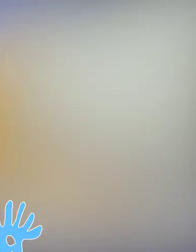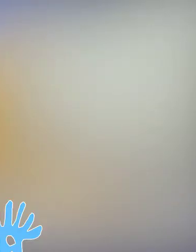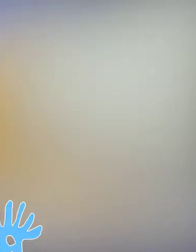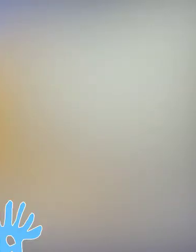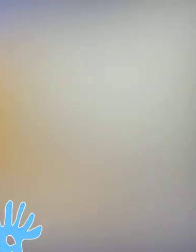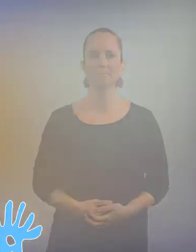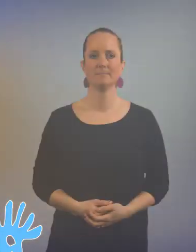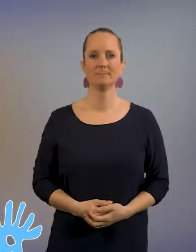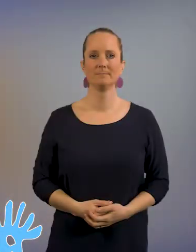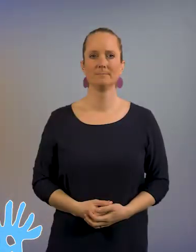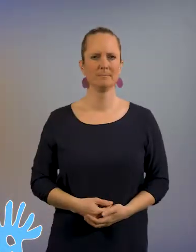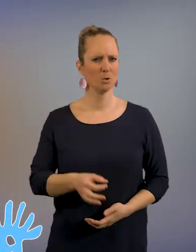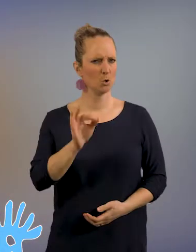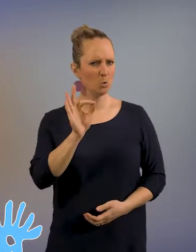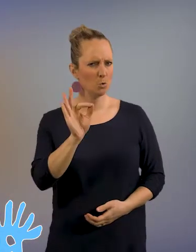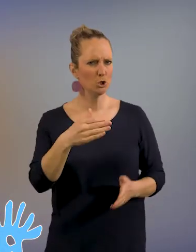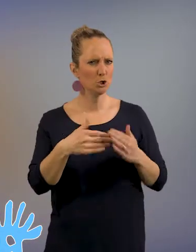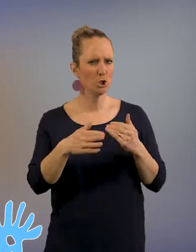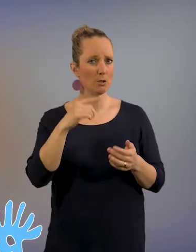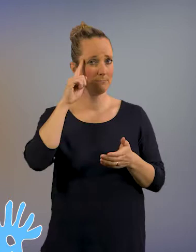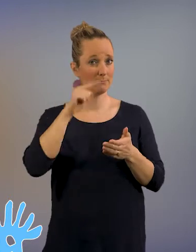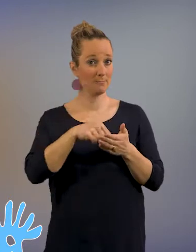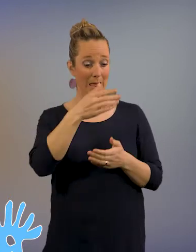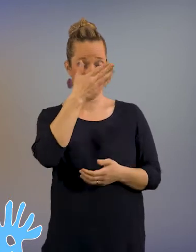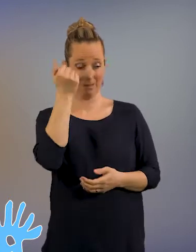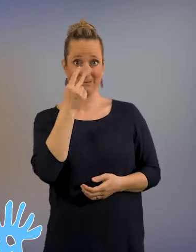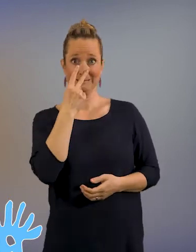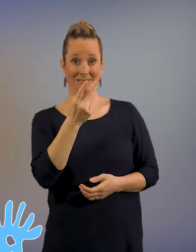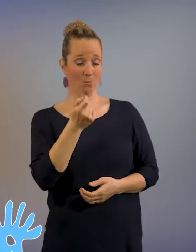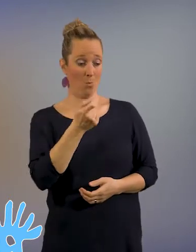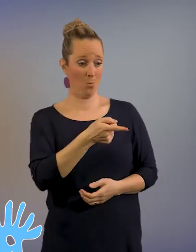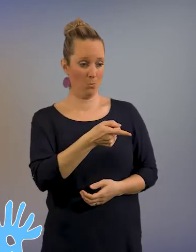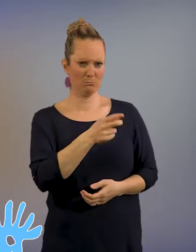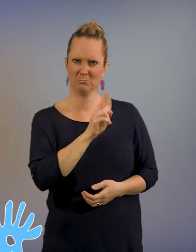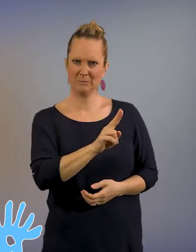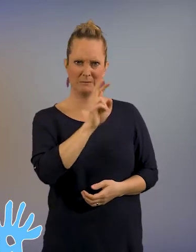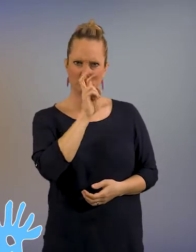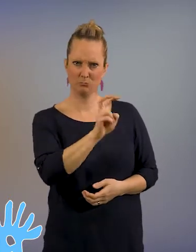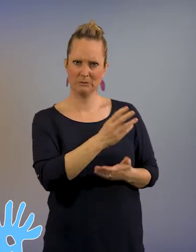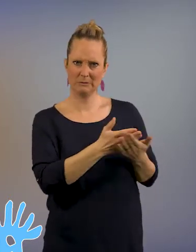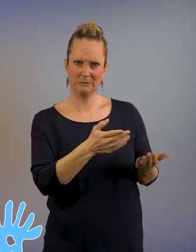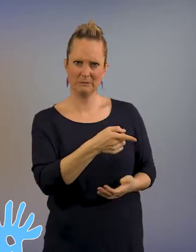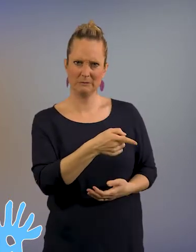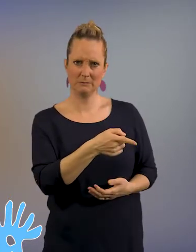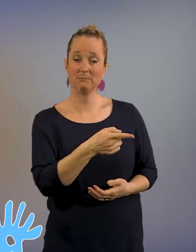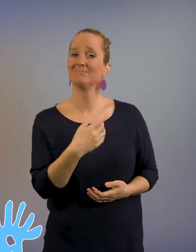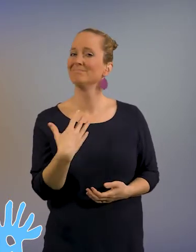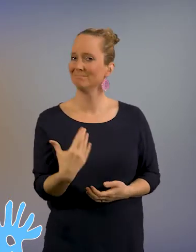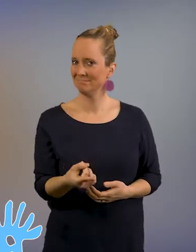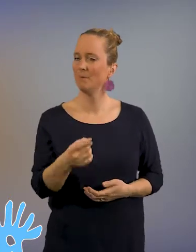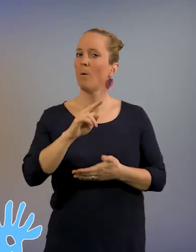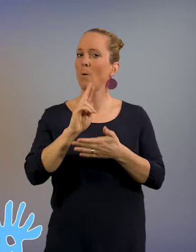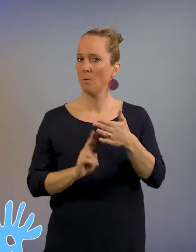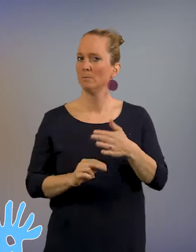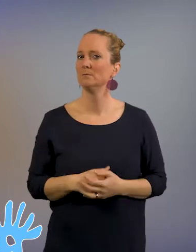Att göra det osynliga synligt är en del av konstens styrka. Rosario López använder sig av både fotografi